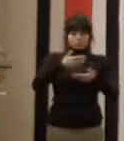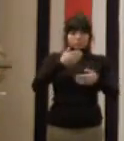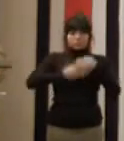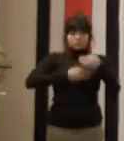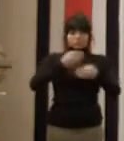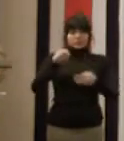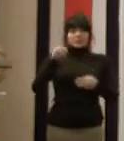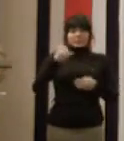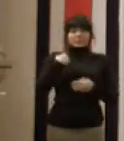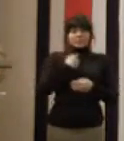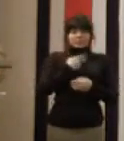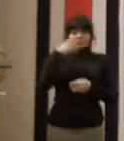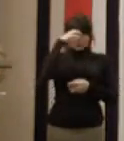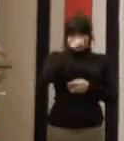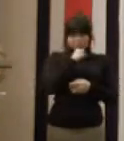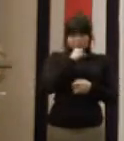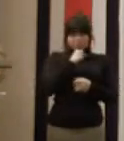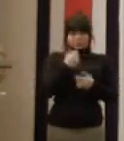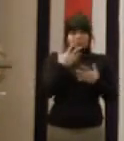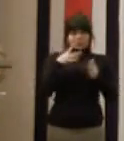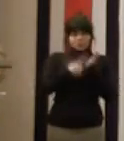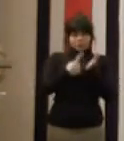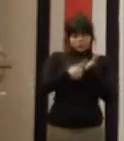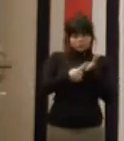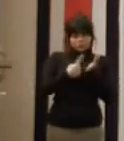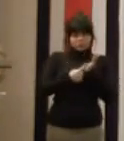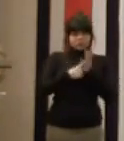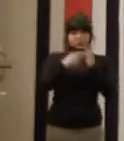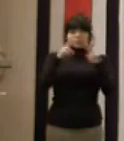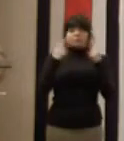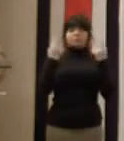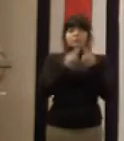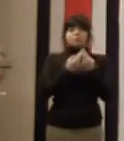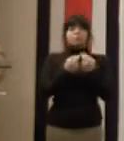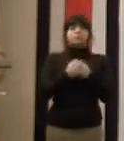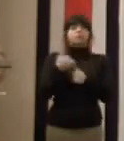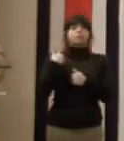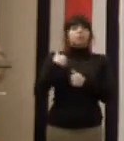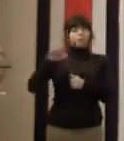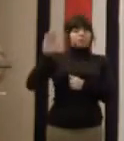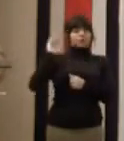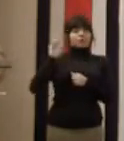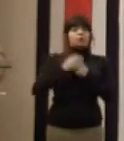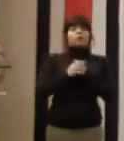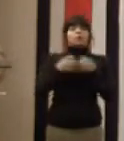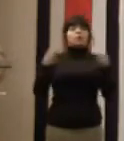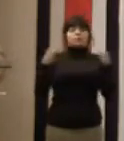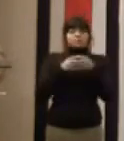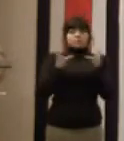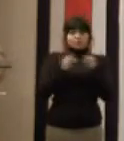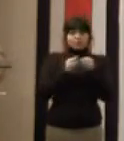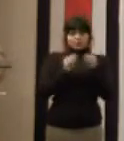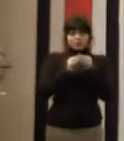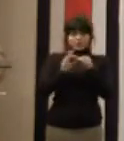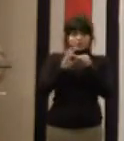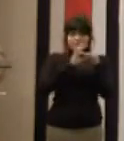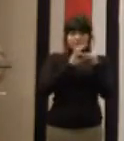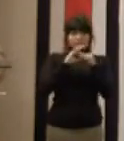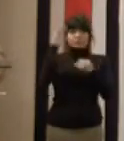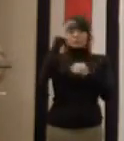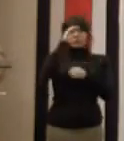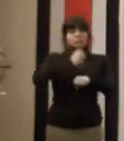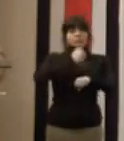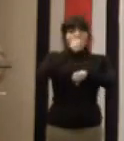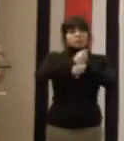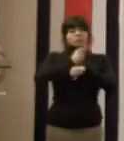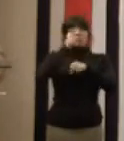sí estamos previendo, lo hemos conversado en las reuniones de negociación que tuvimos en el seno de la Comisión de Enlace, de establecer